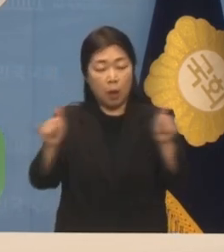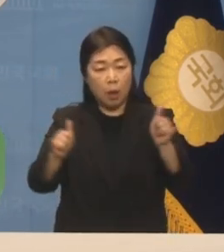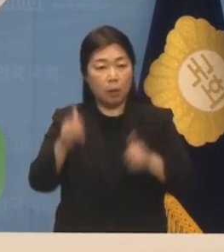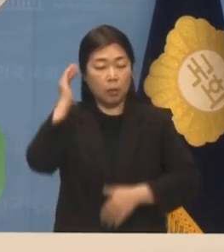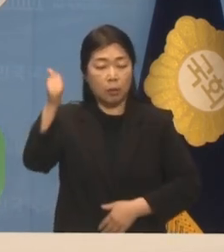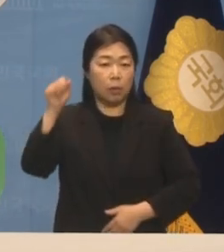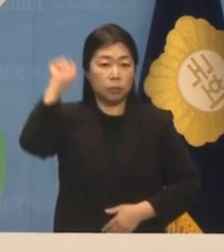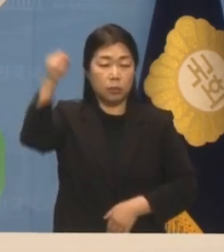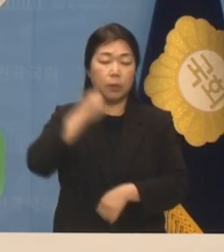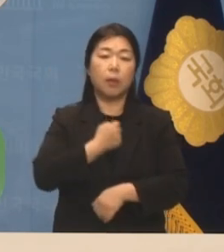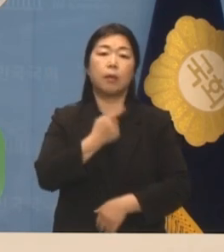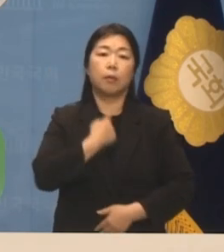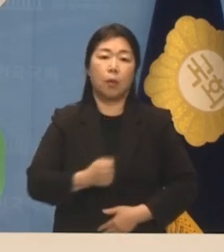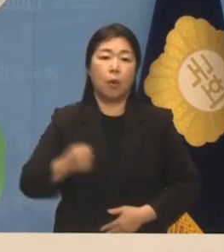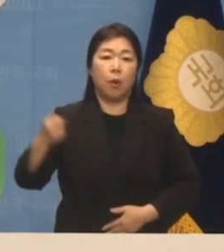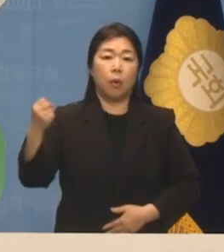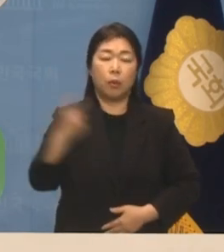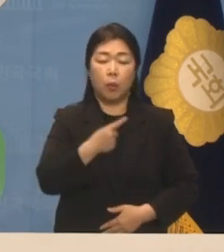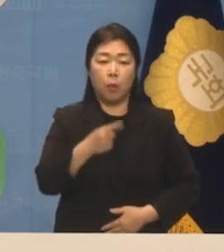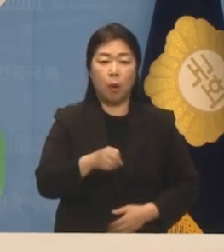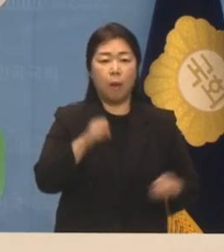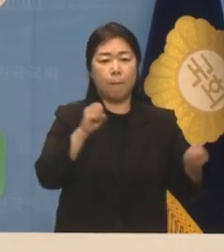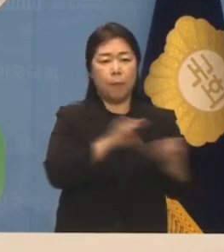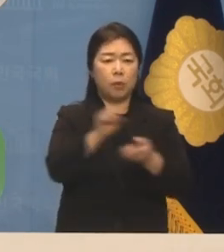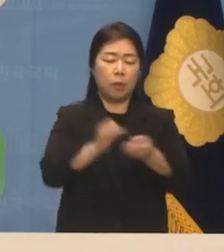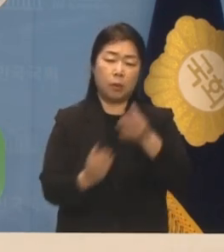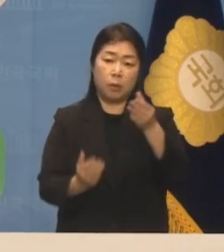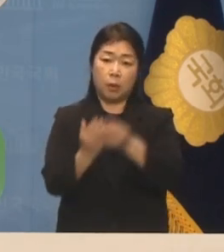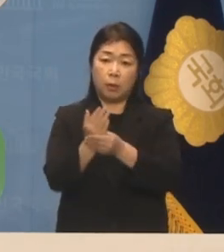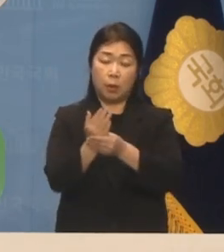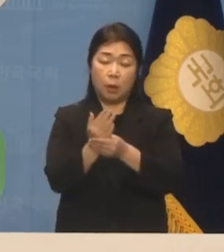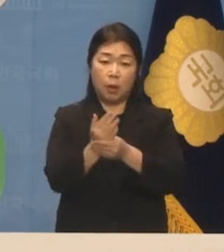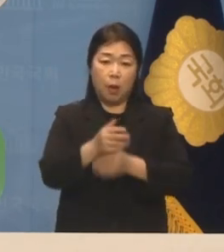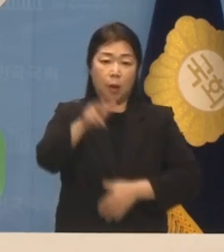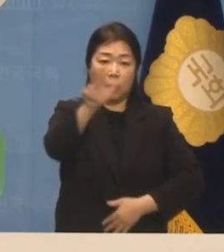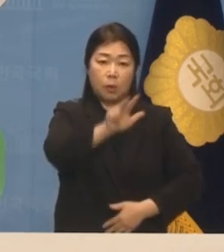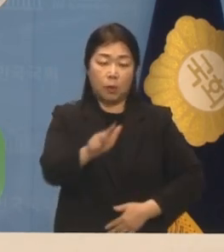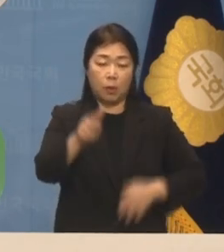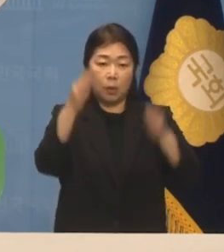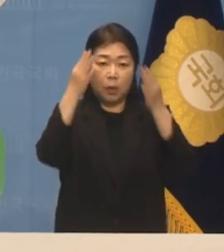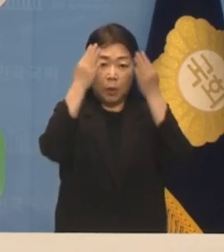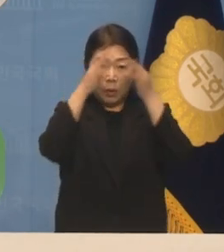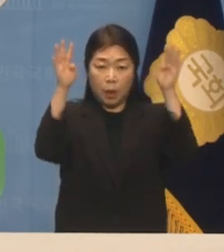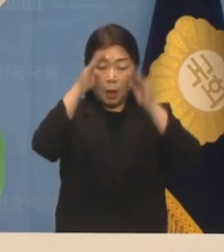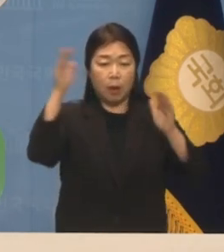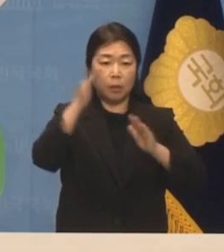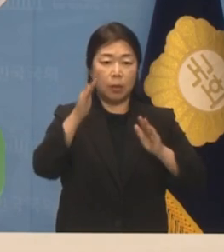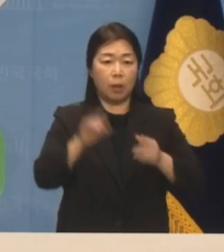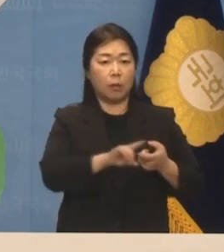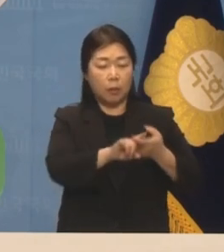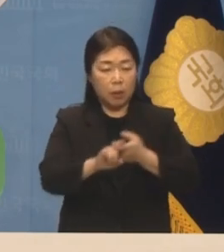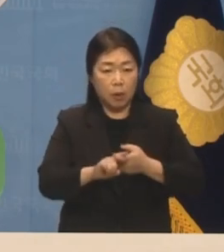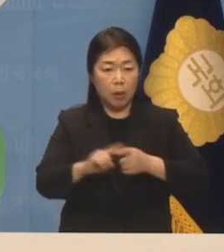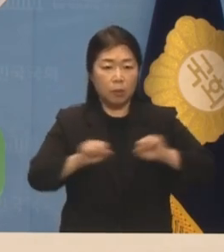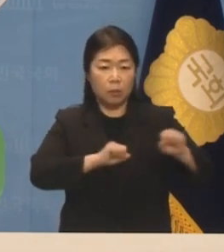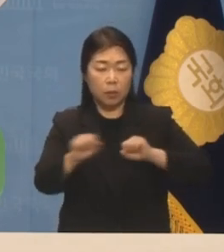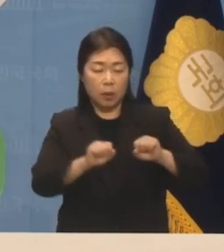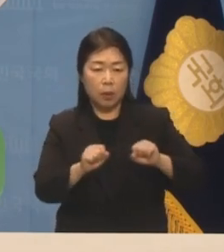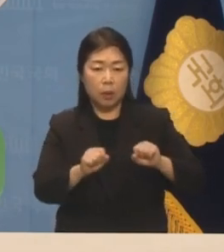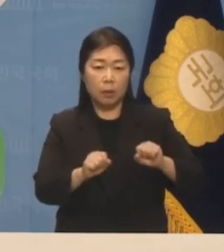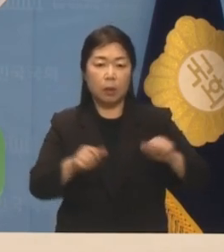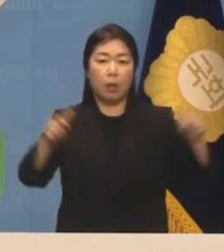폭력 사태로 얼룩져 전대협 한 총련으로 이어진 주류 학생 운동의 신화가 몰락하던